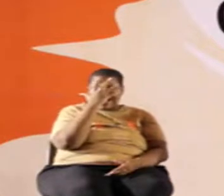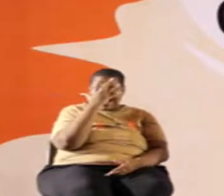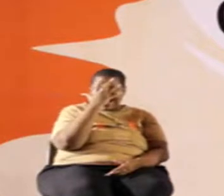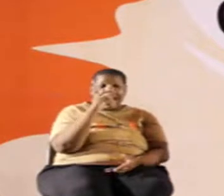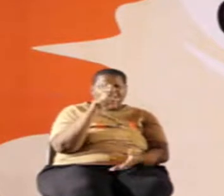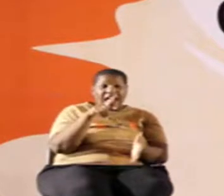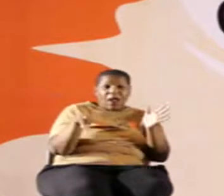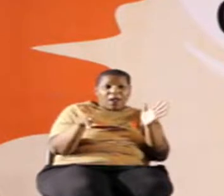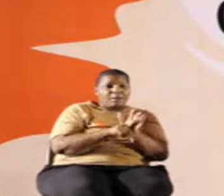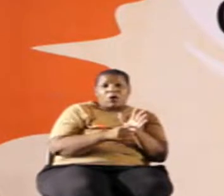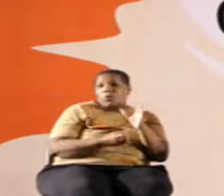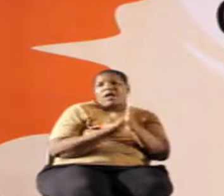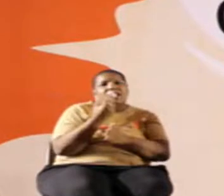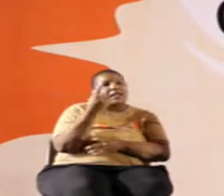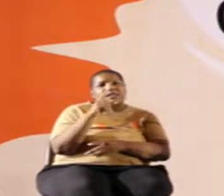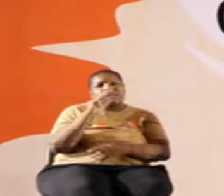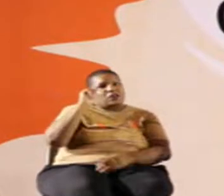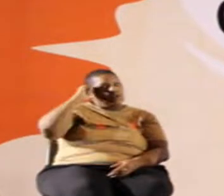é uma criação negra.